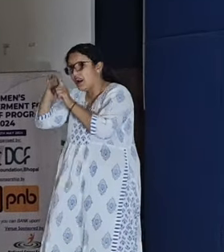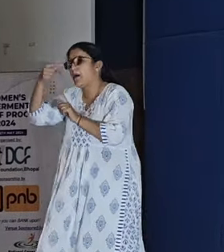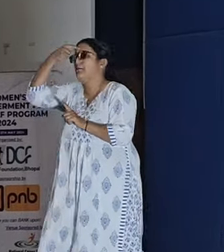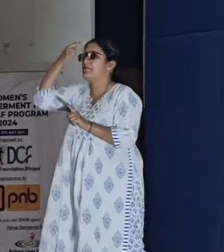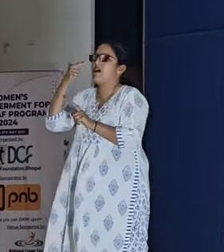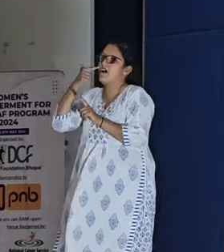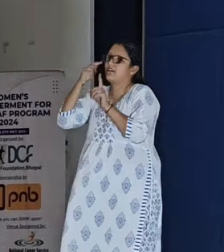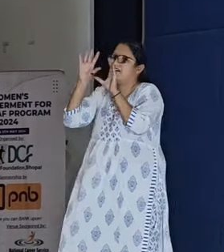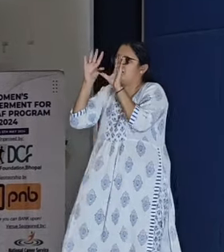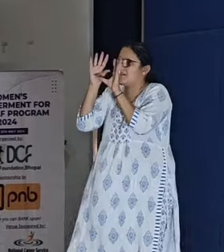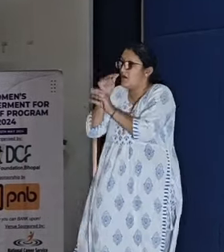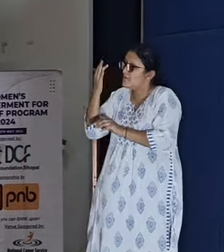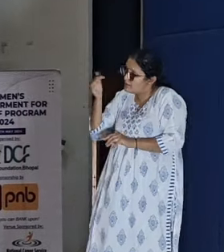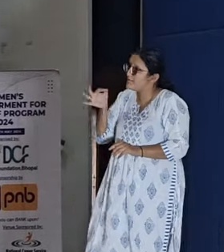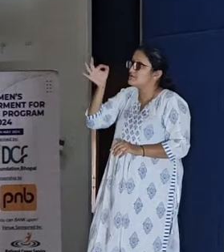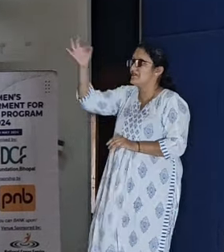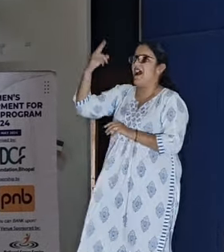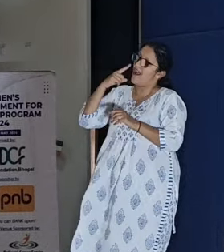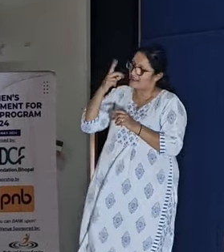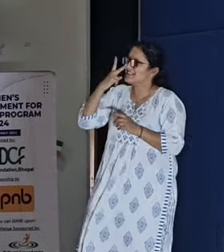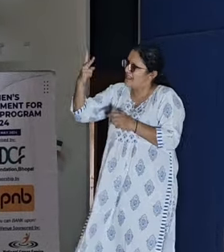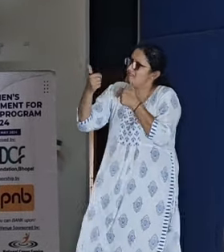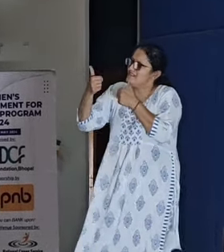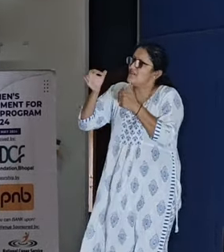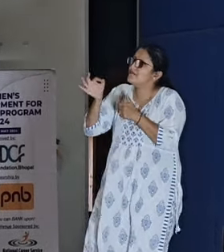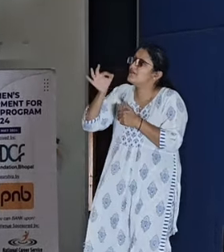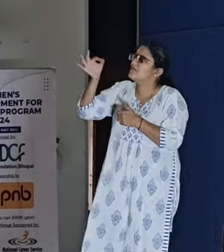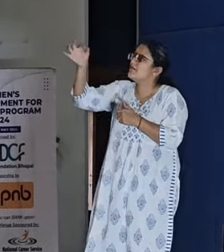तो इसको हम बोलते हैं रेटिनिटिस पिगमेंटोसा। और